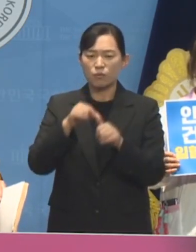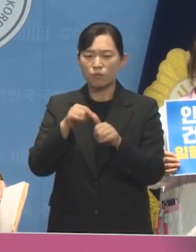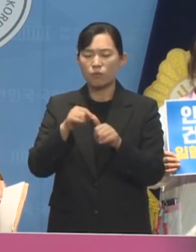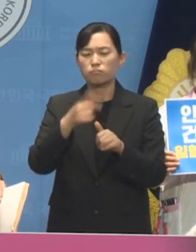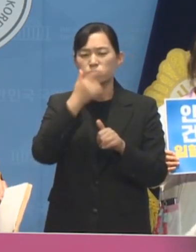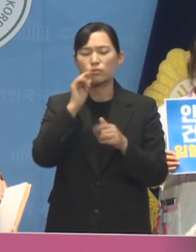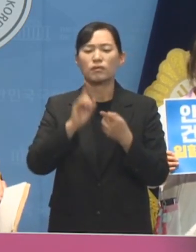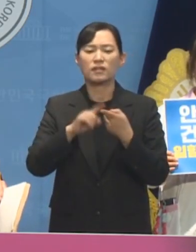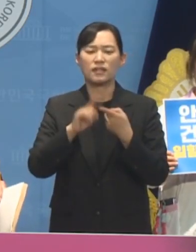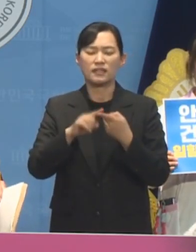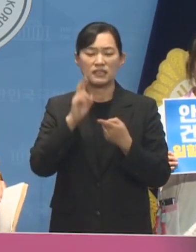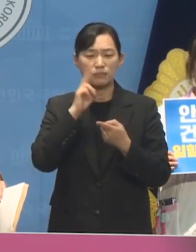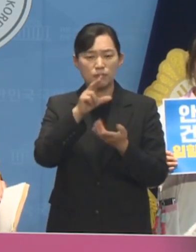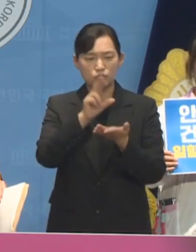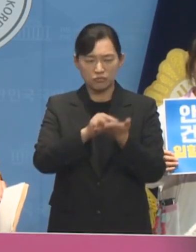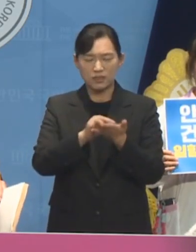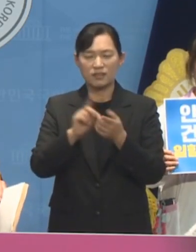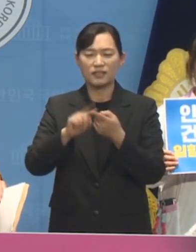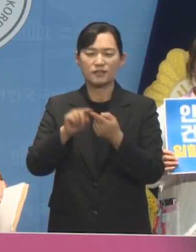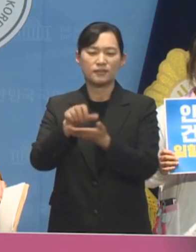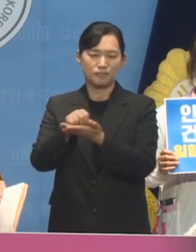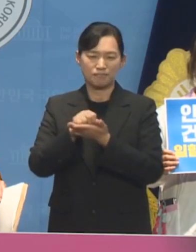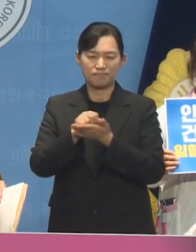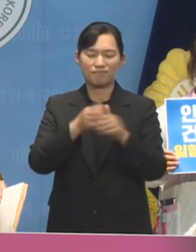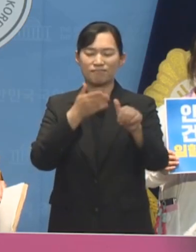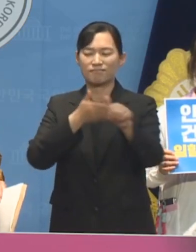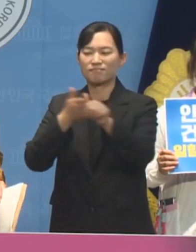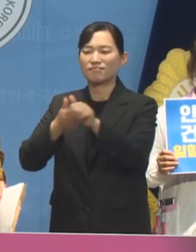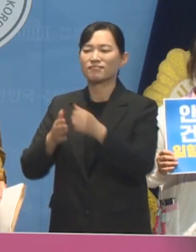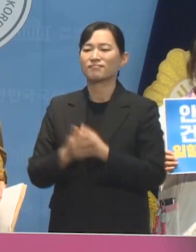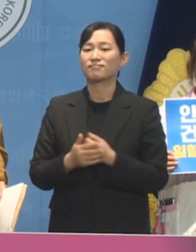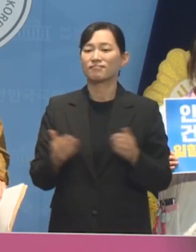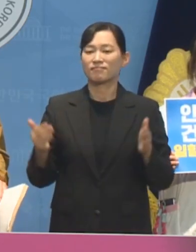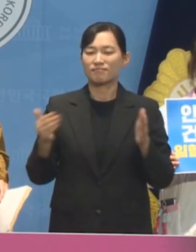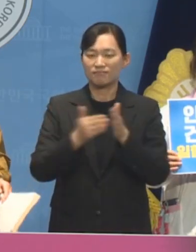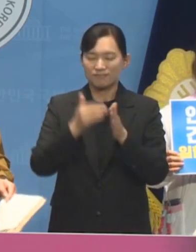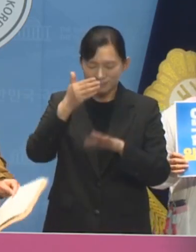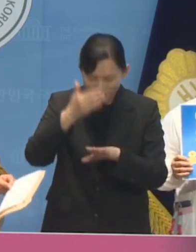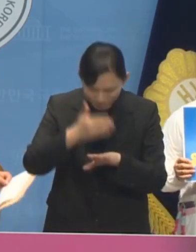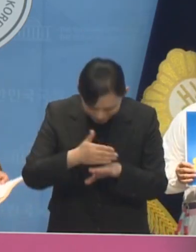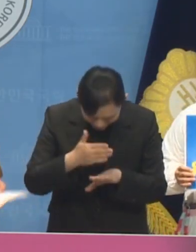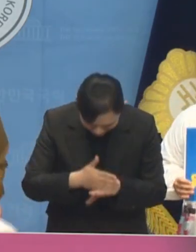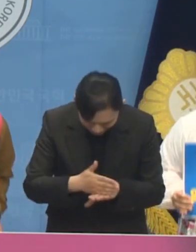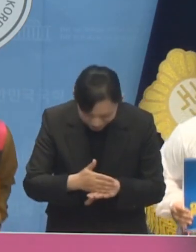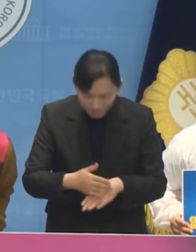등에 대한 심각한 자료들은 참조해 주시면 고맙겠습니다. 마치겠습니다. 고맙습니다.